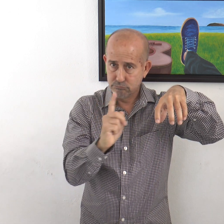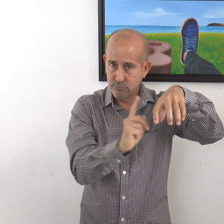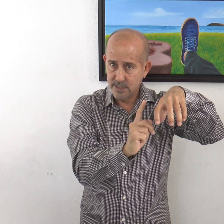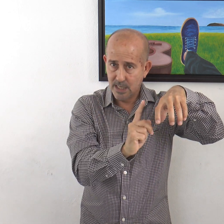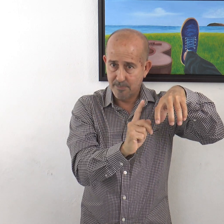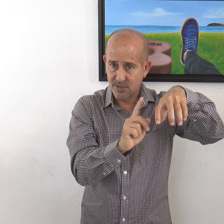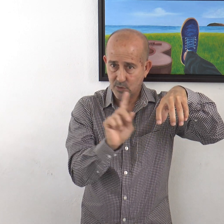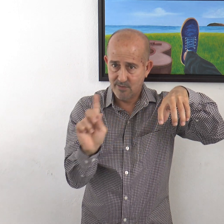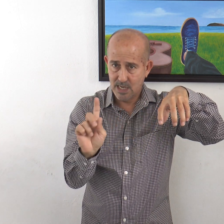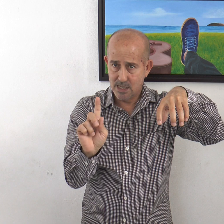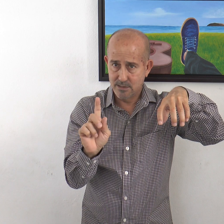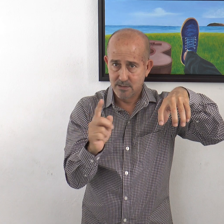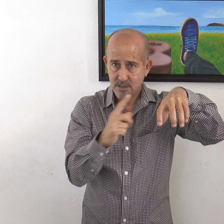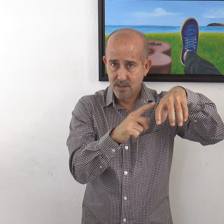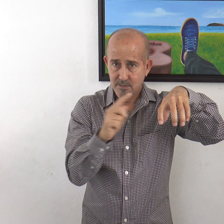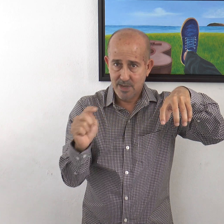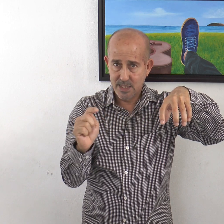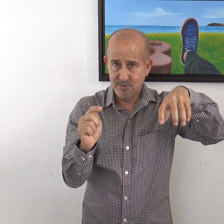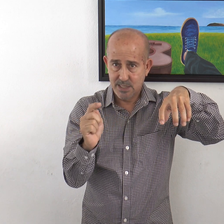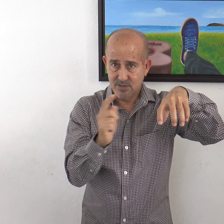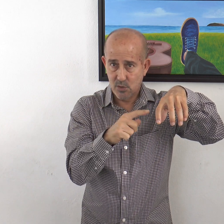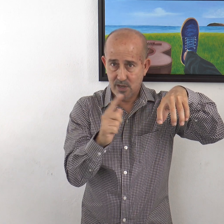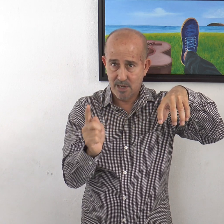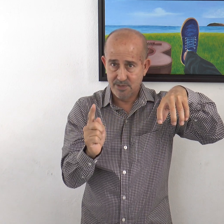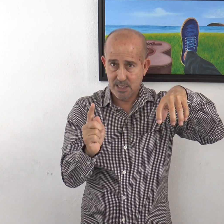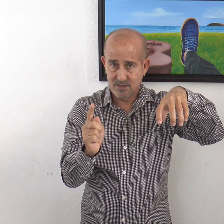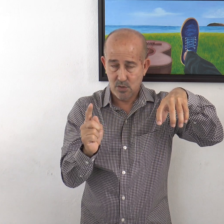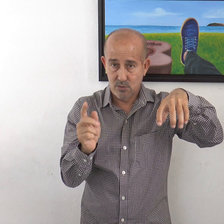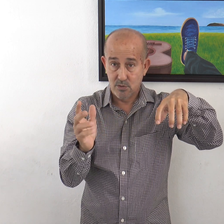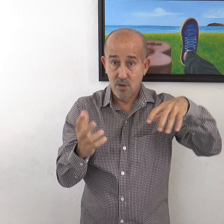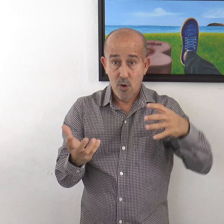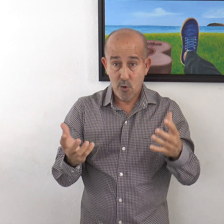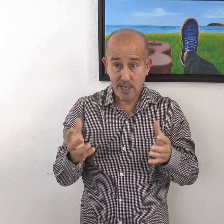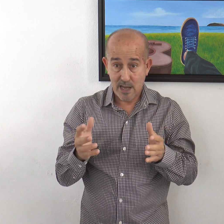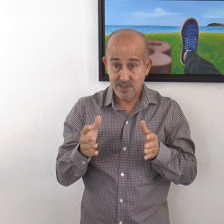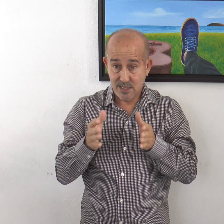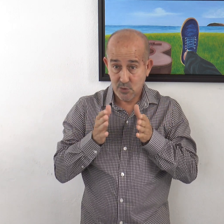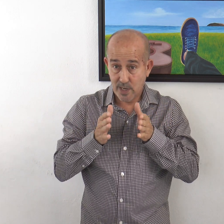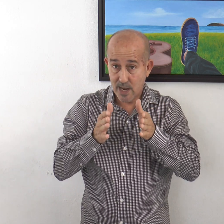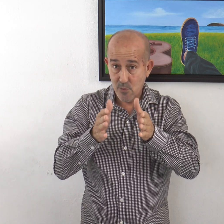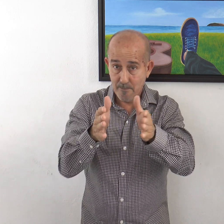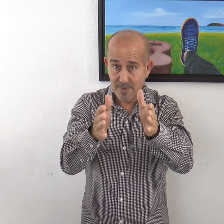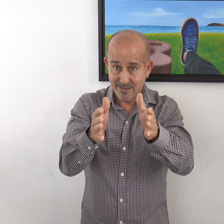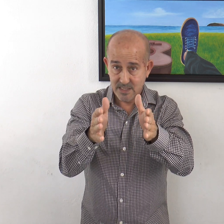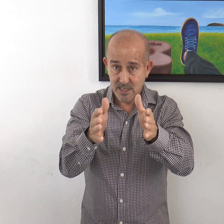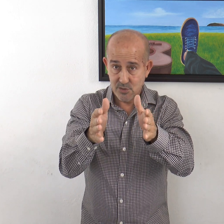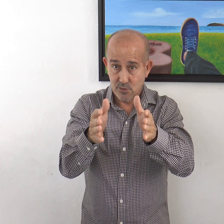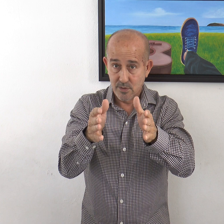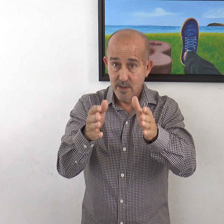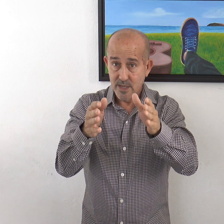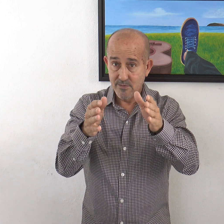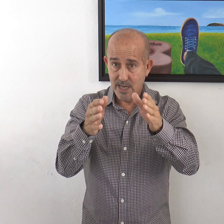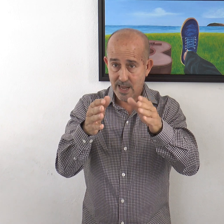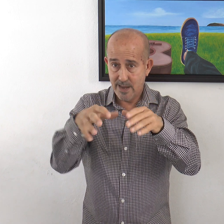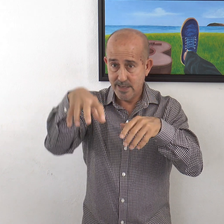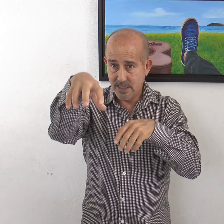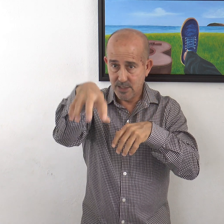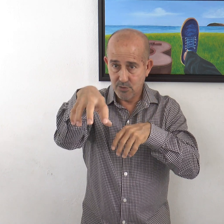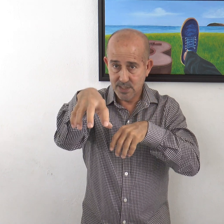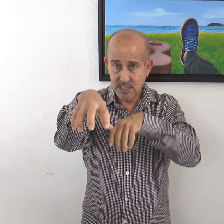y que la persona, ¿verdad?, va de habitación en habitación, o que las habitaciones hay un pasillo, y ¿verdad?, y quiero decir